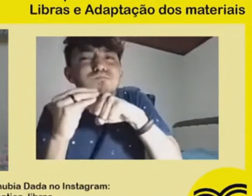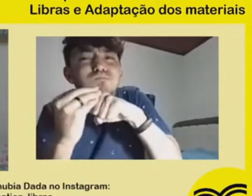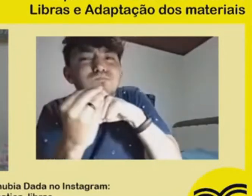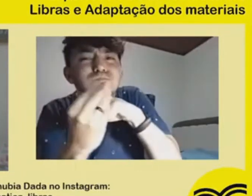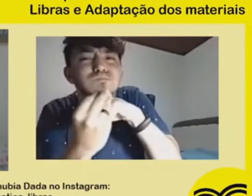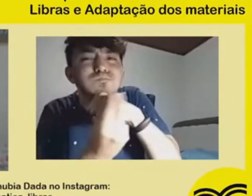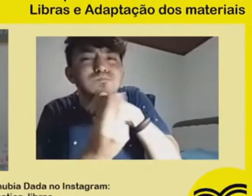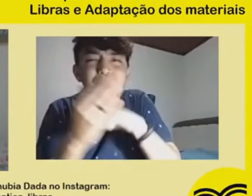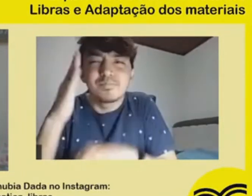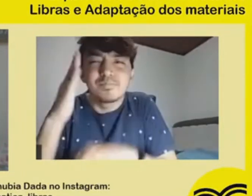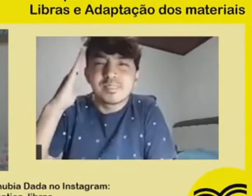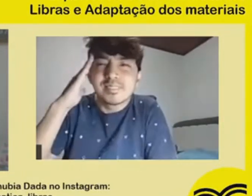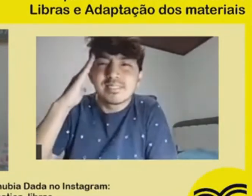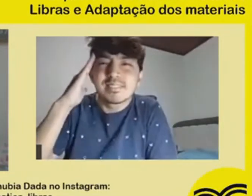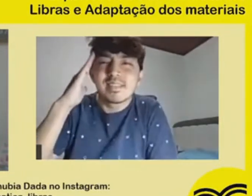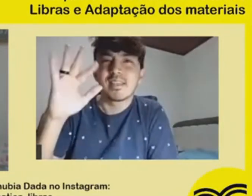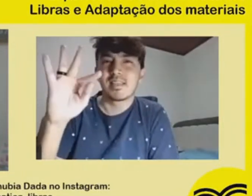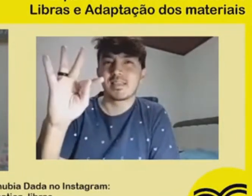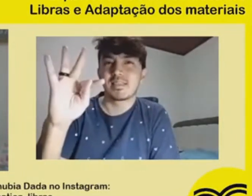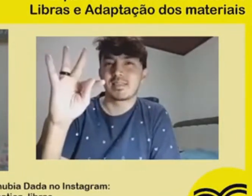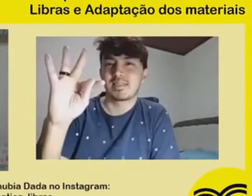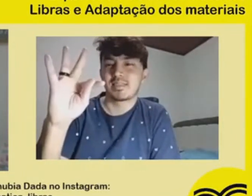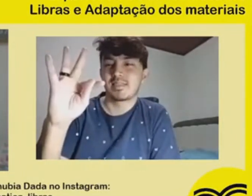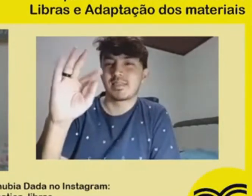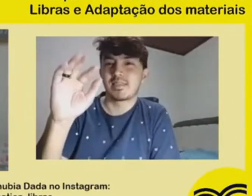se a professora conhece